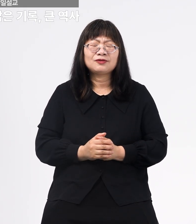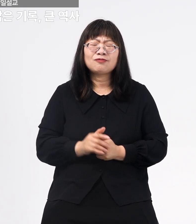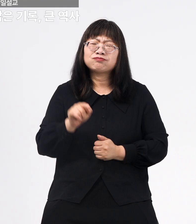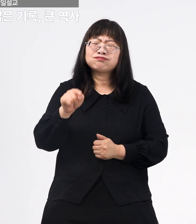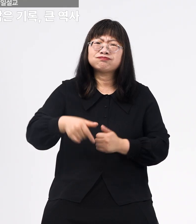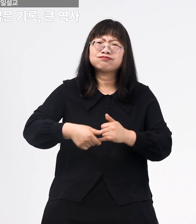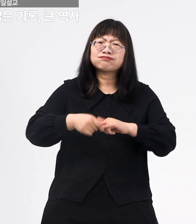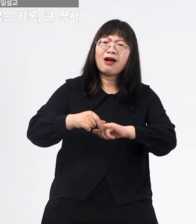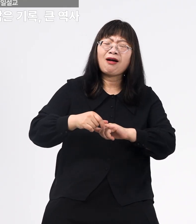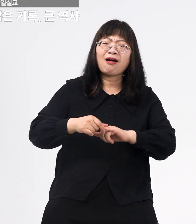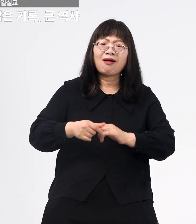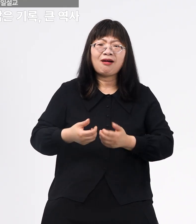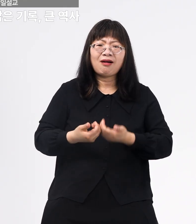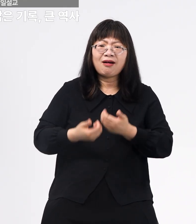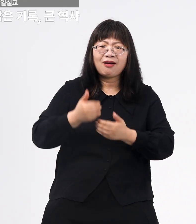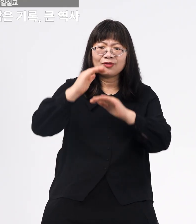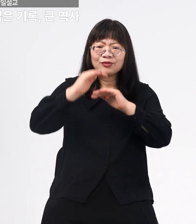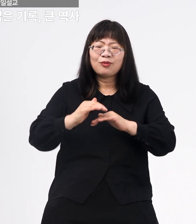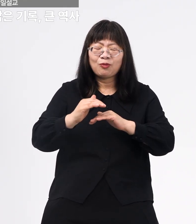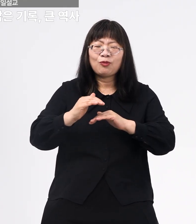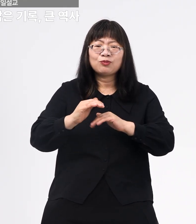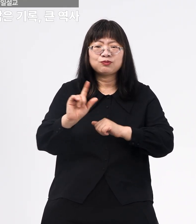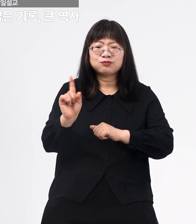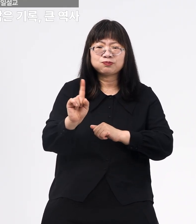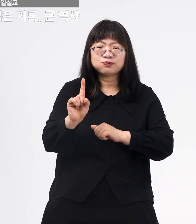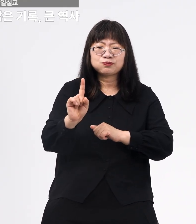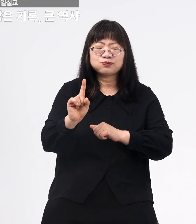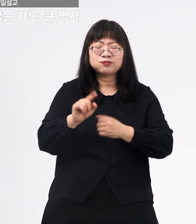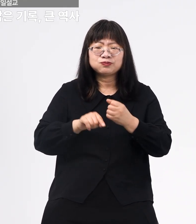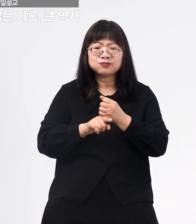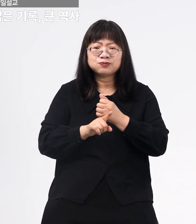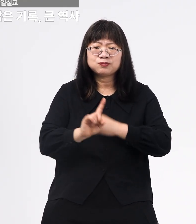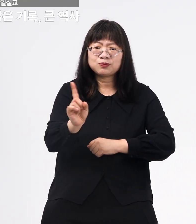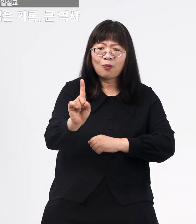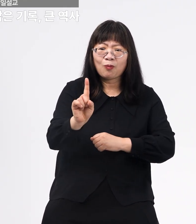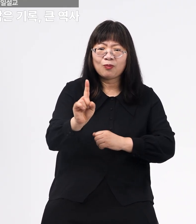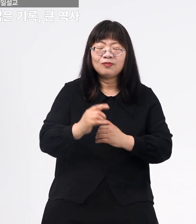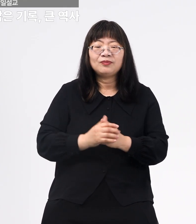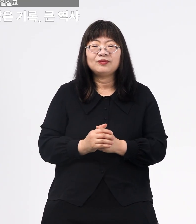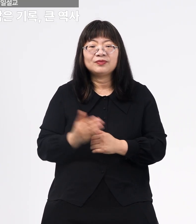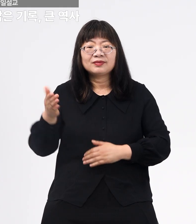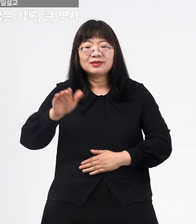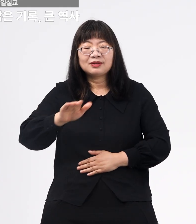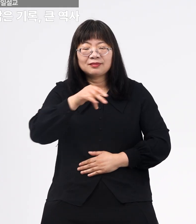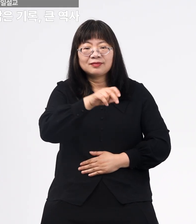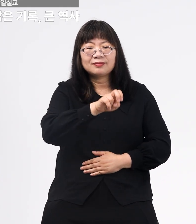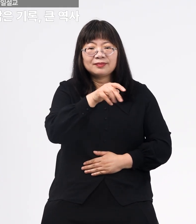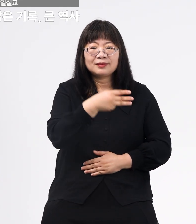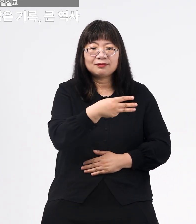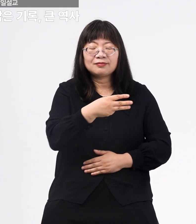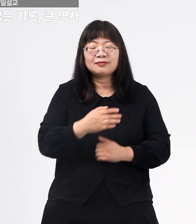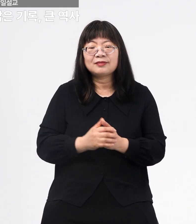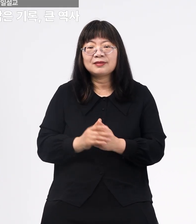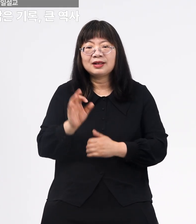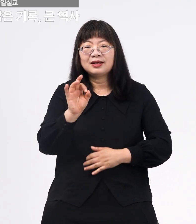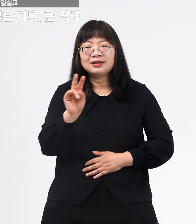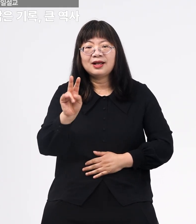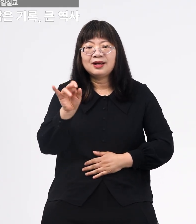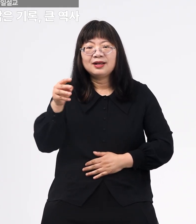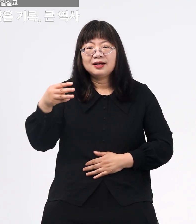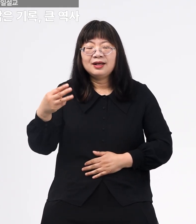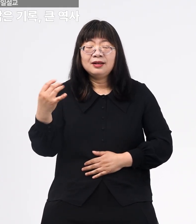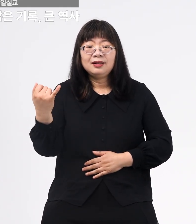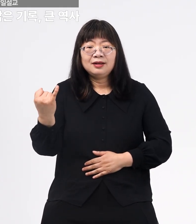아이러니입니까? 근데 여러분, 우리는 여기서 삼갈과